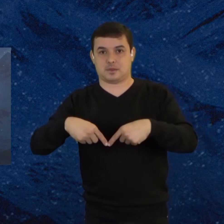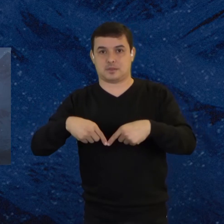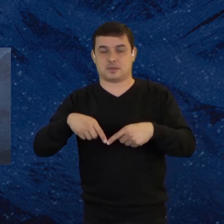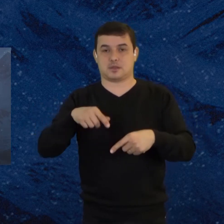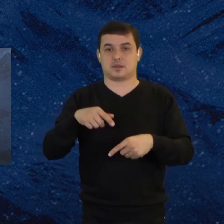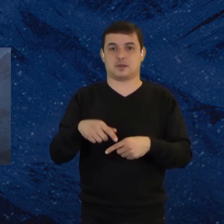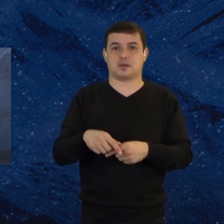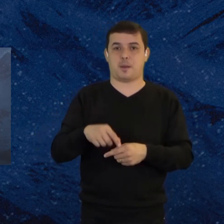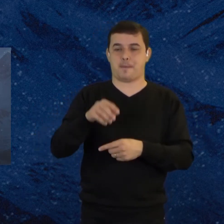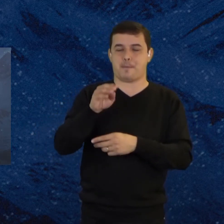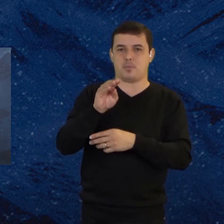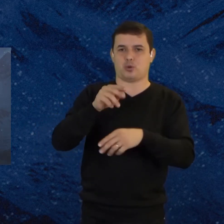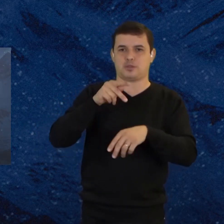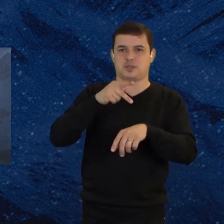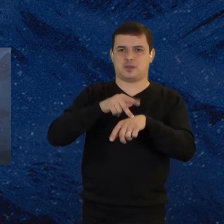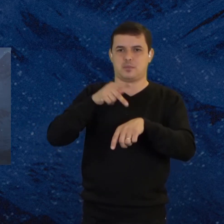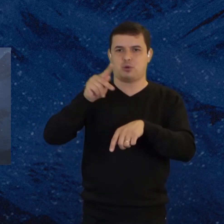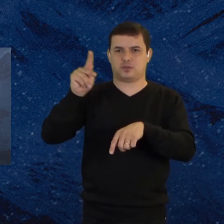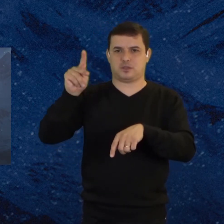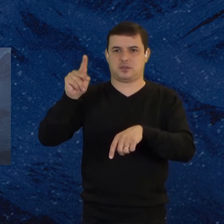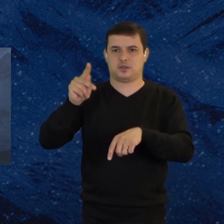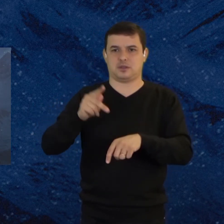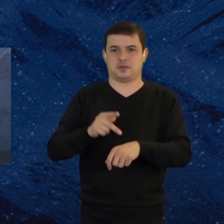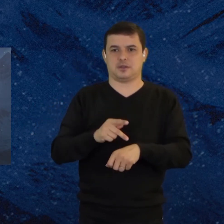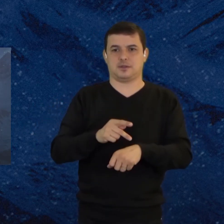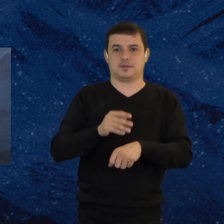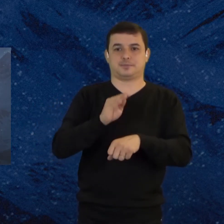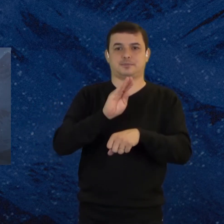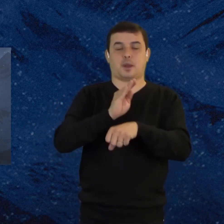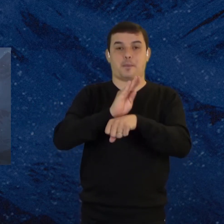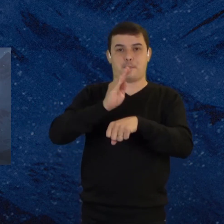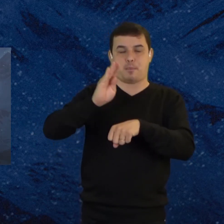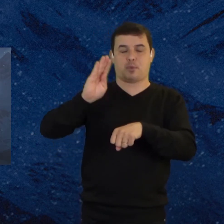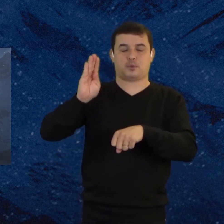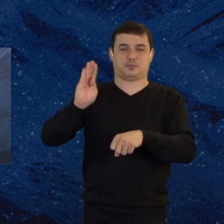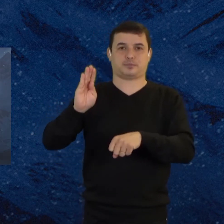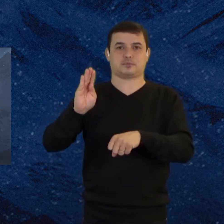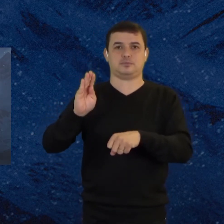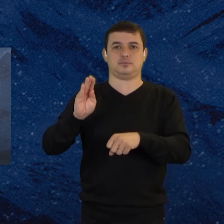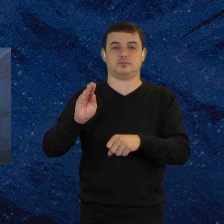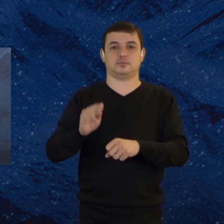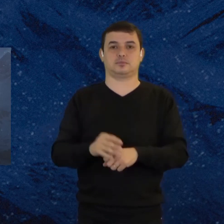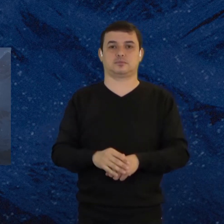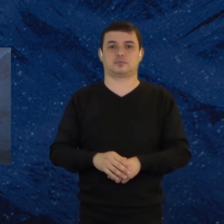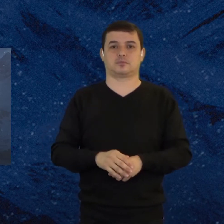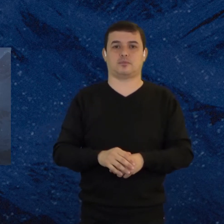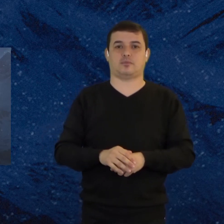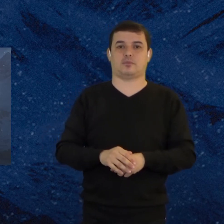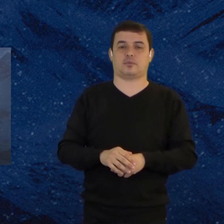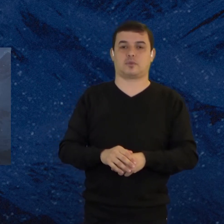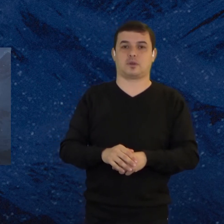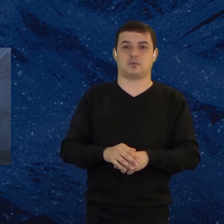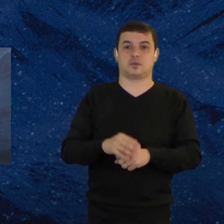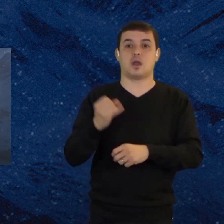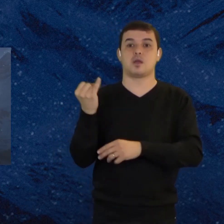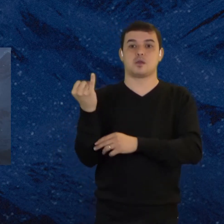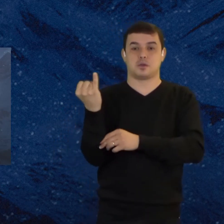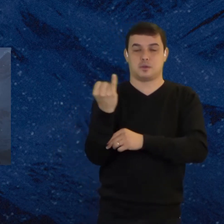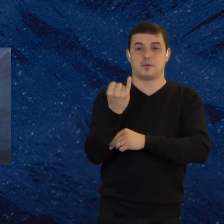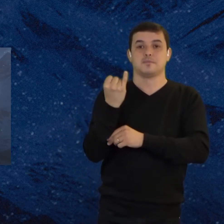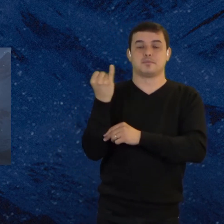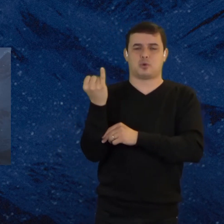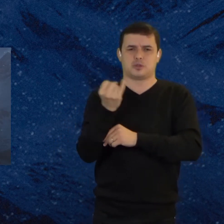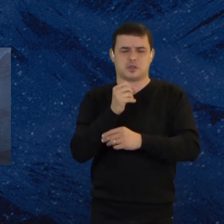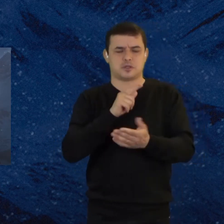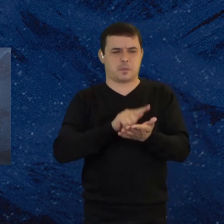lugar para servir a Deus. E ali no santo lugar tinha várias coisas, vários móveis importantes que mostram